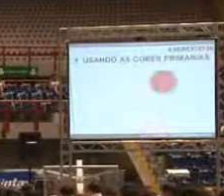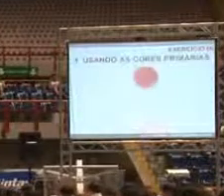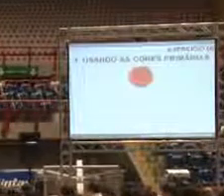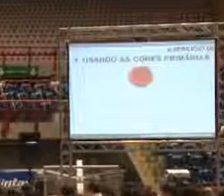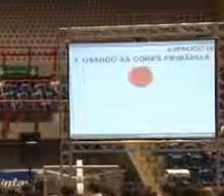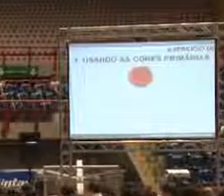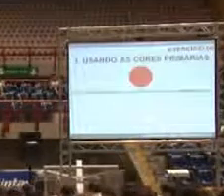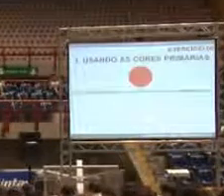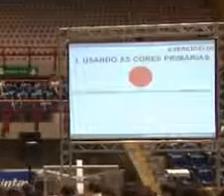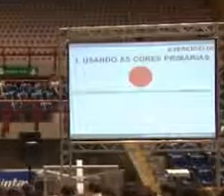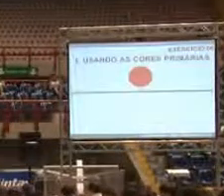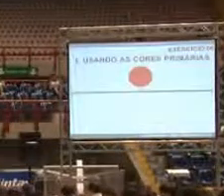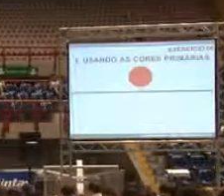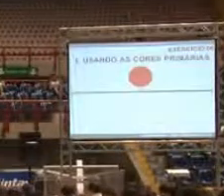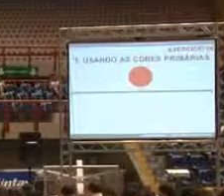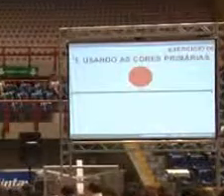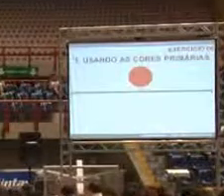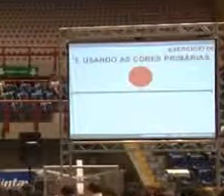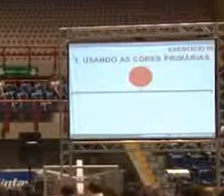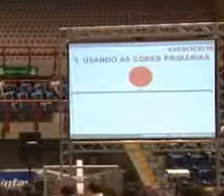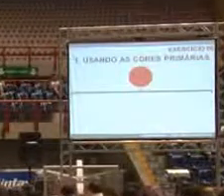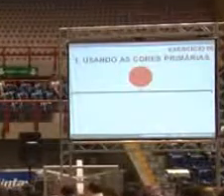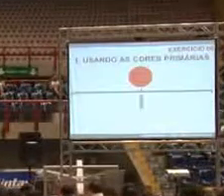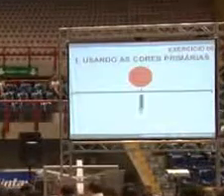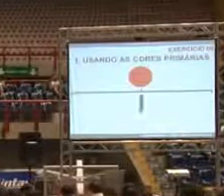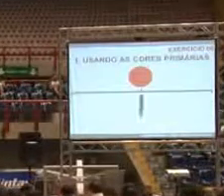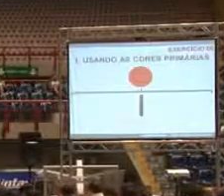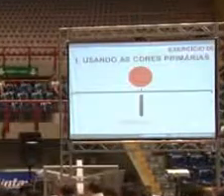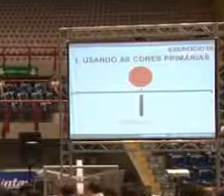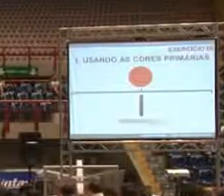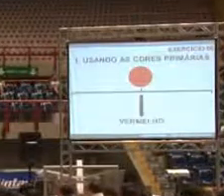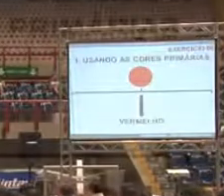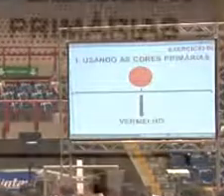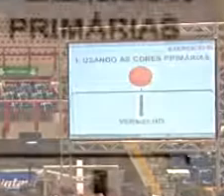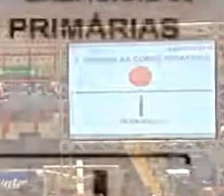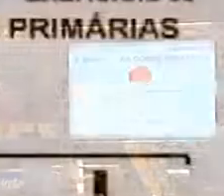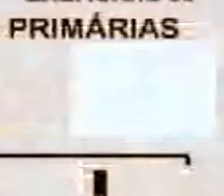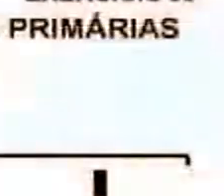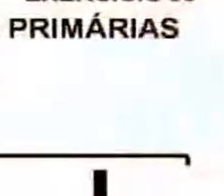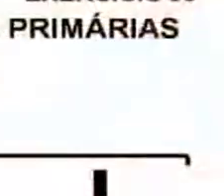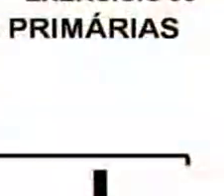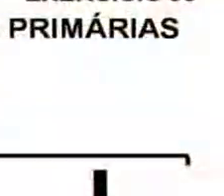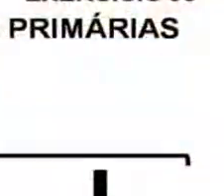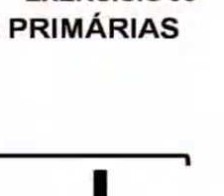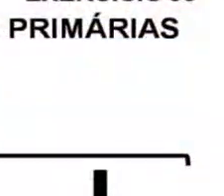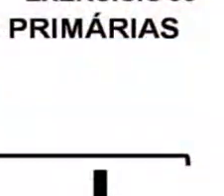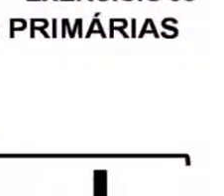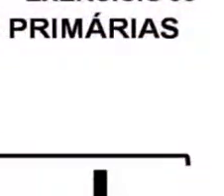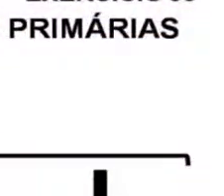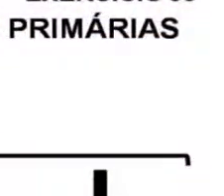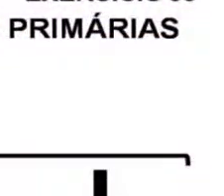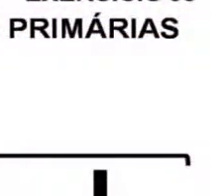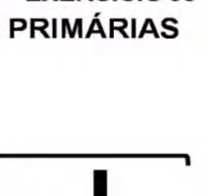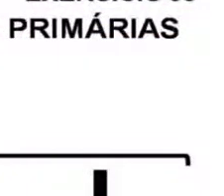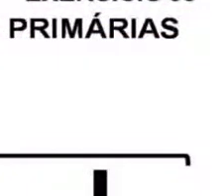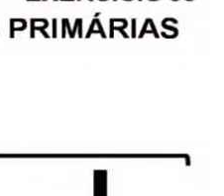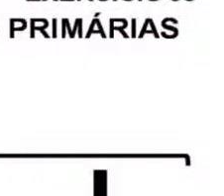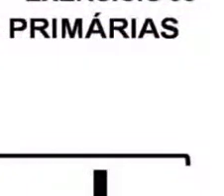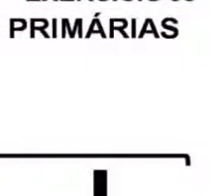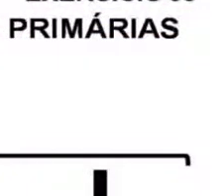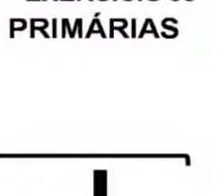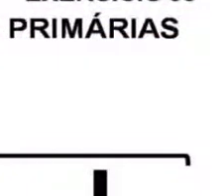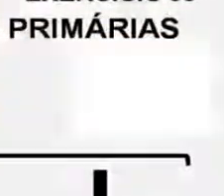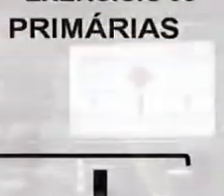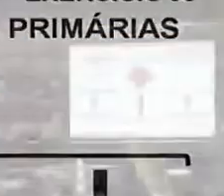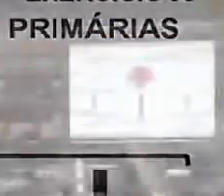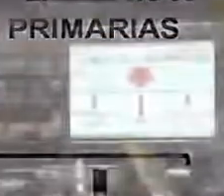cor primária, vermelho. Aí o vermelho pode ser o vermelho, o que mais? Vermelho claro e vermelho escuro, já